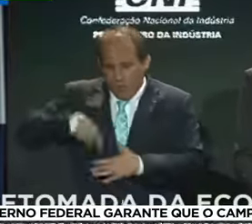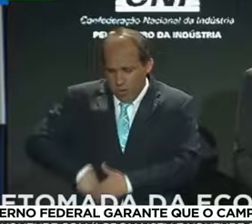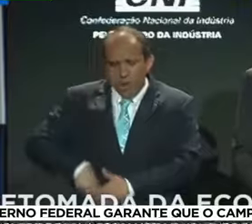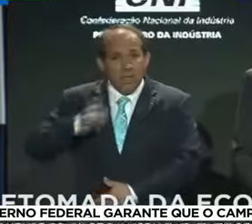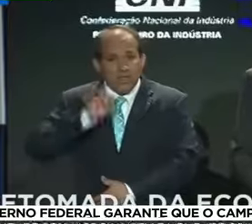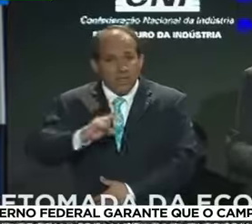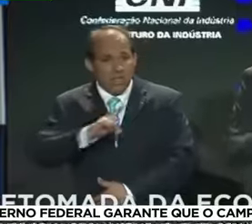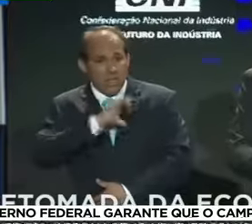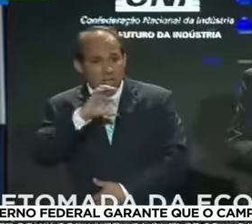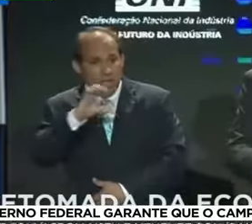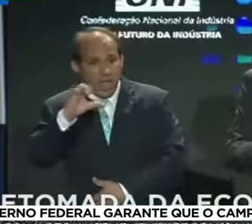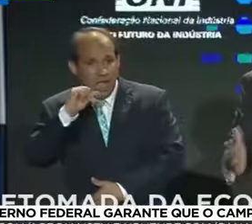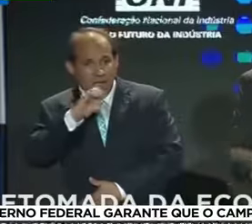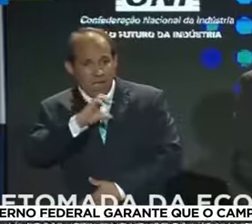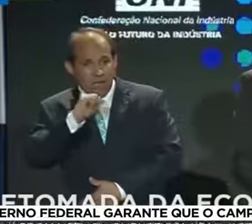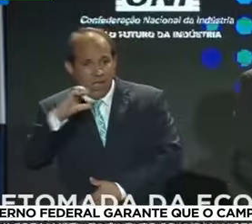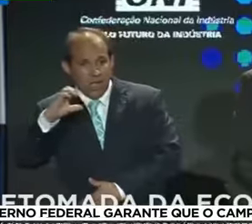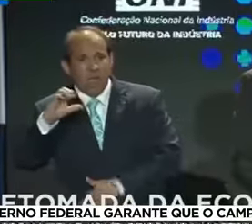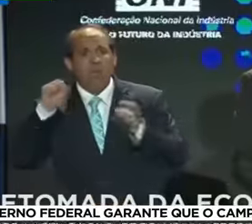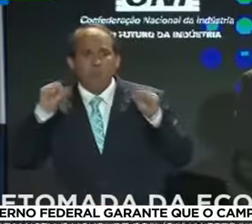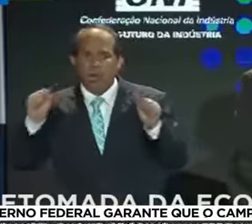caque, armado com 762.